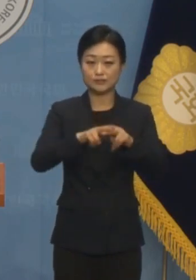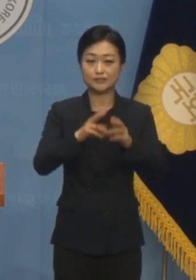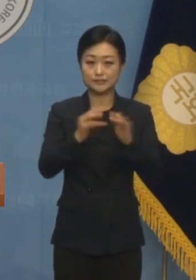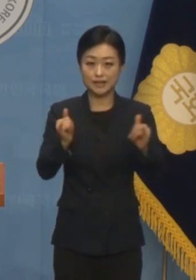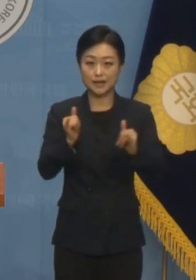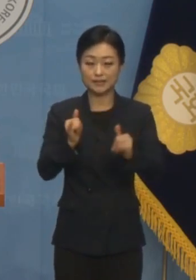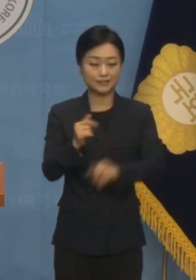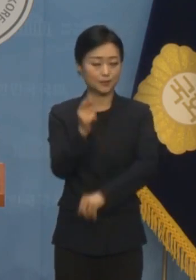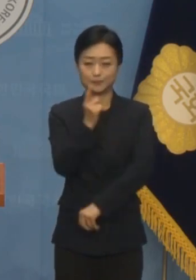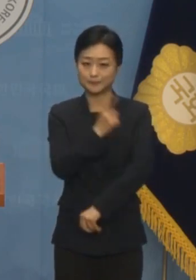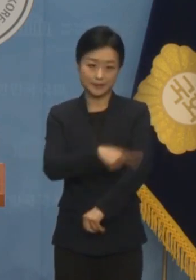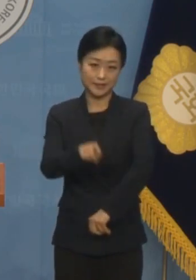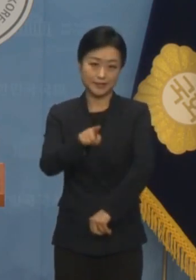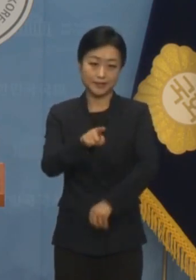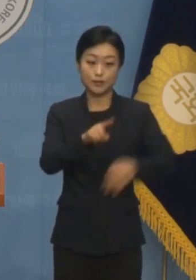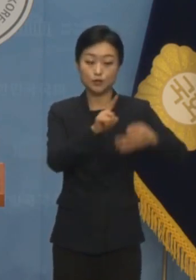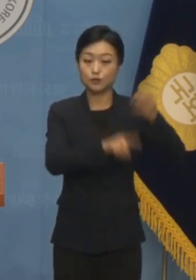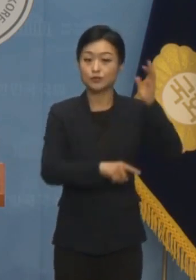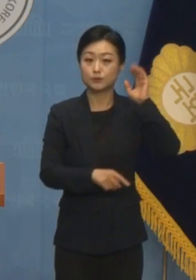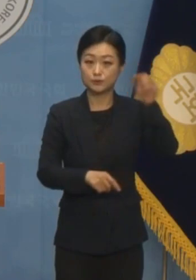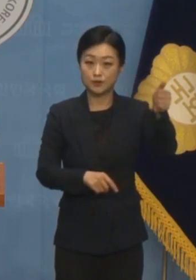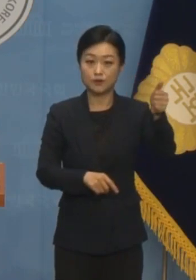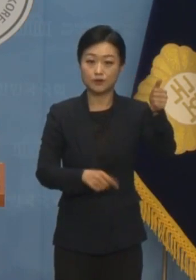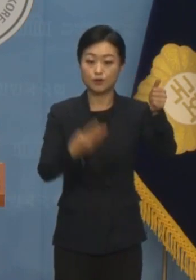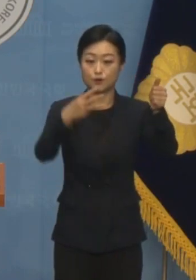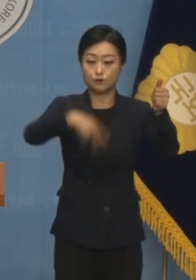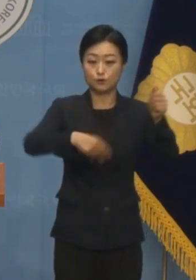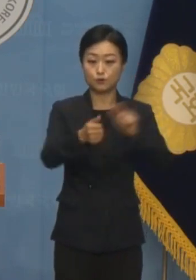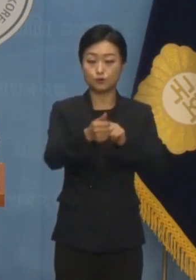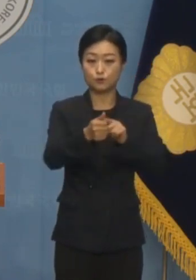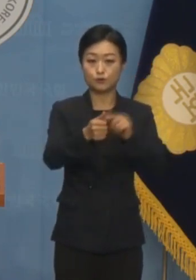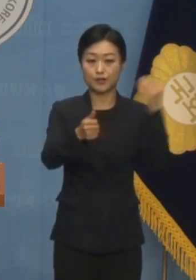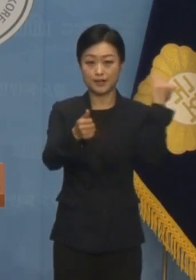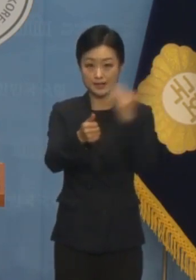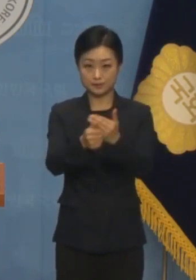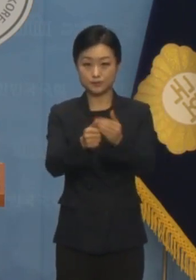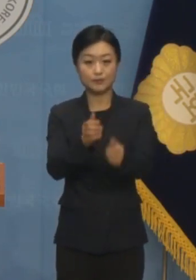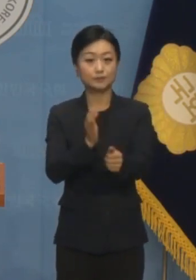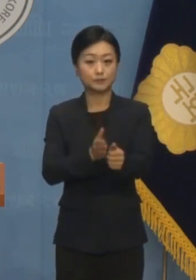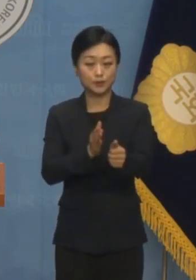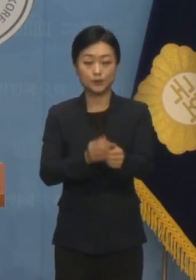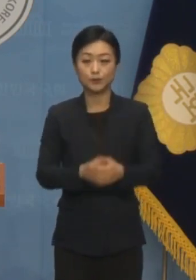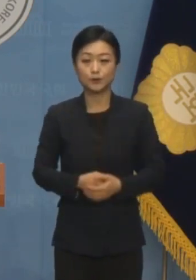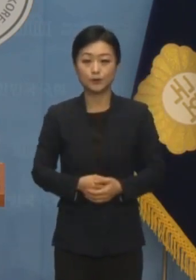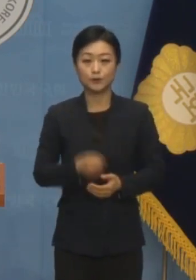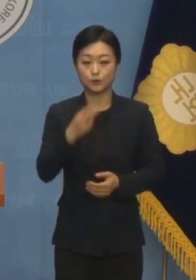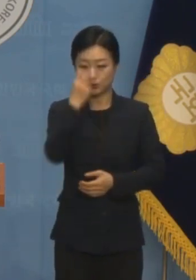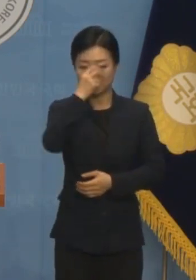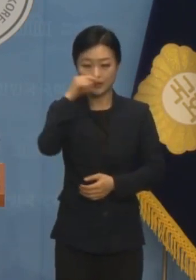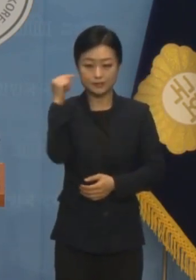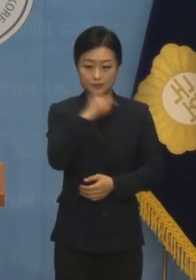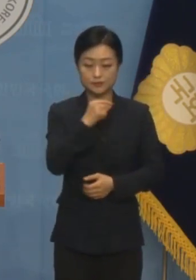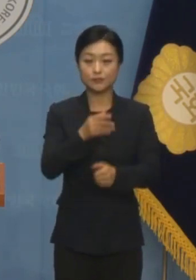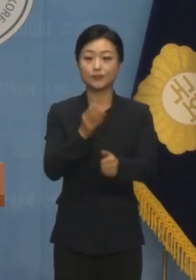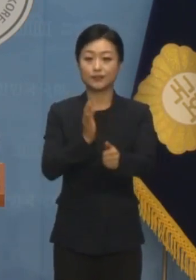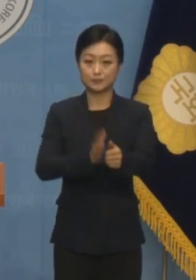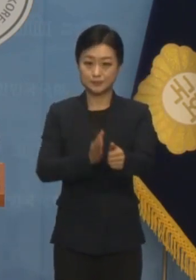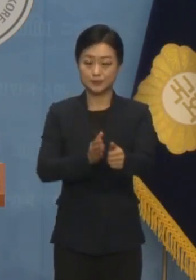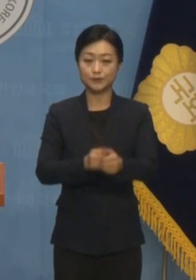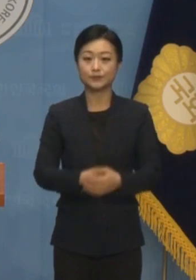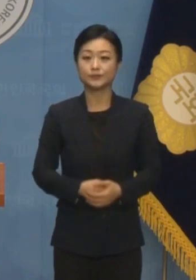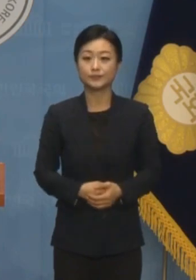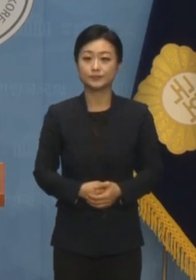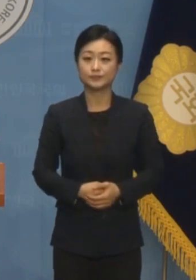없습니다. 윤석열 대통령은 류 위원장을 즉각 해촉하고 엄정한 수사를 받도록 해야